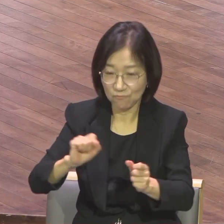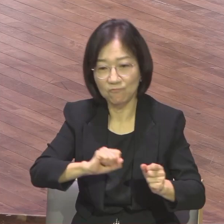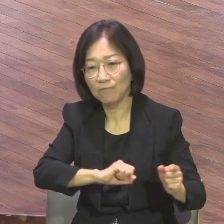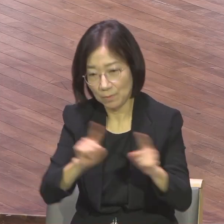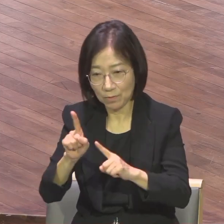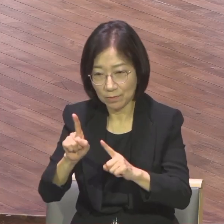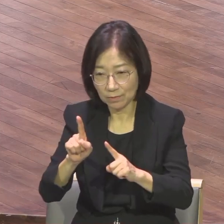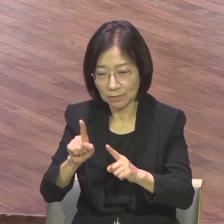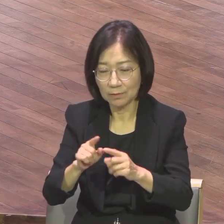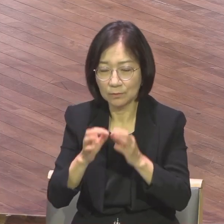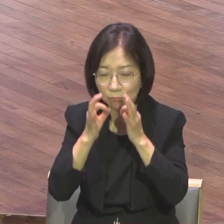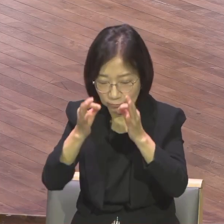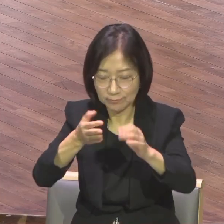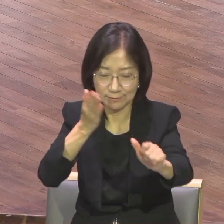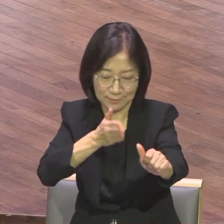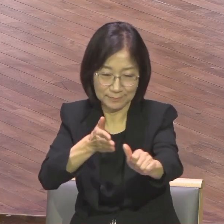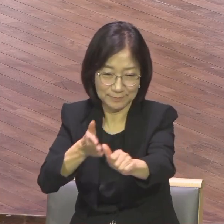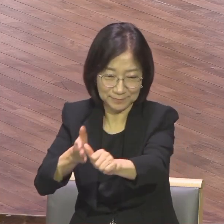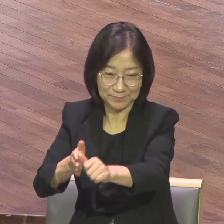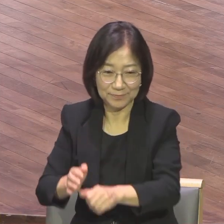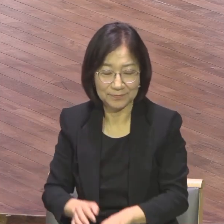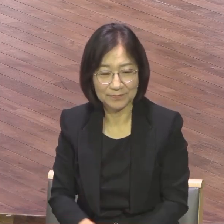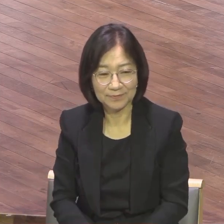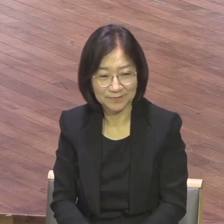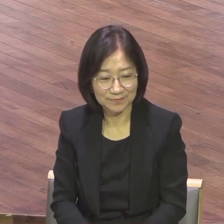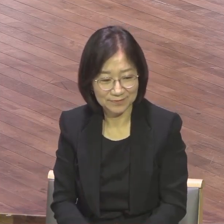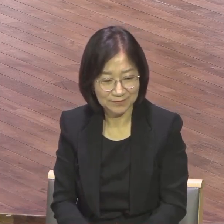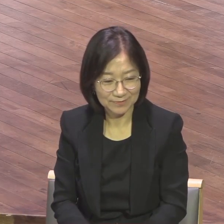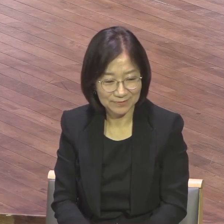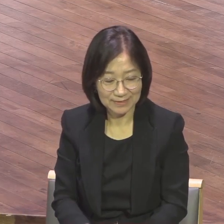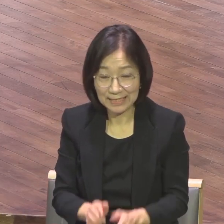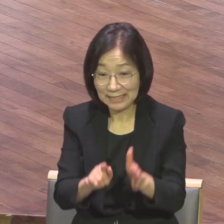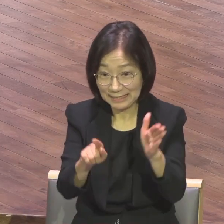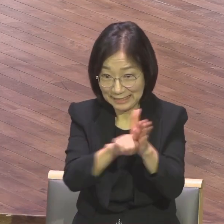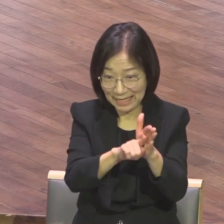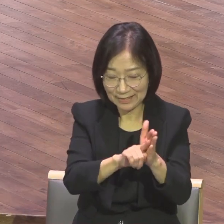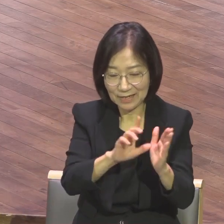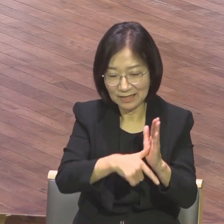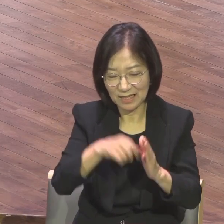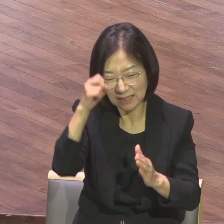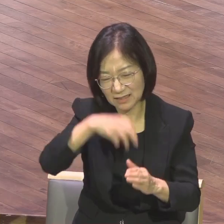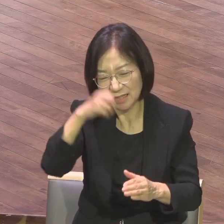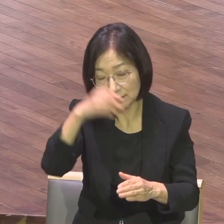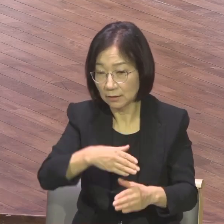도전하시기 바랍니다. 믿음 도전하세요. 신앙생활 도전 정신까지 있어요.